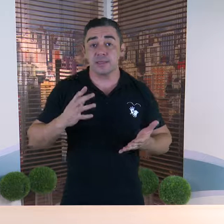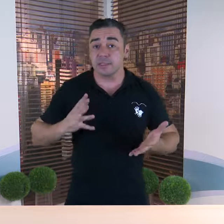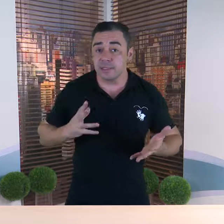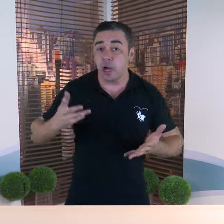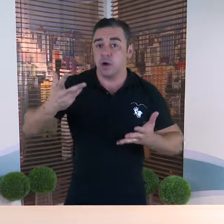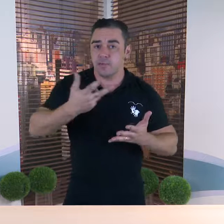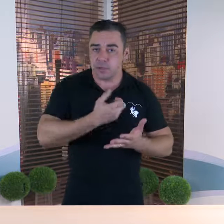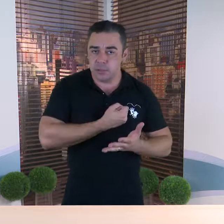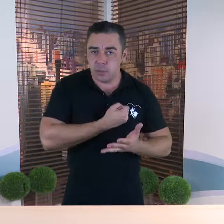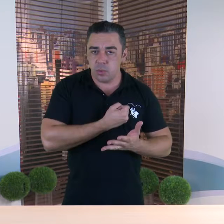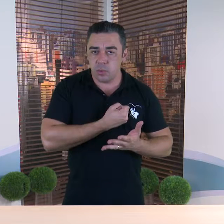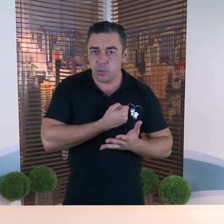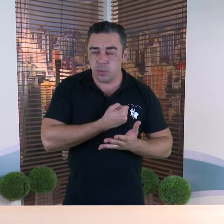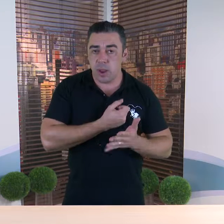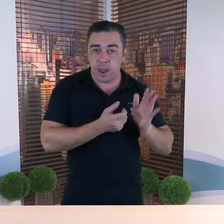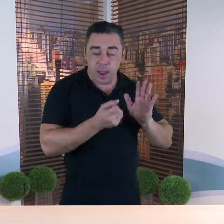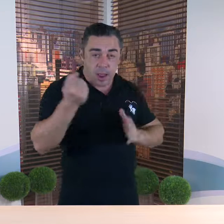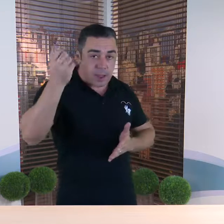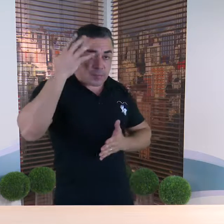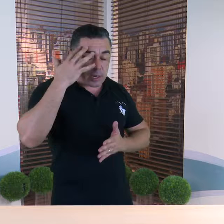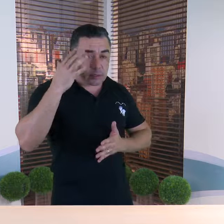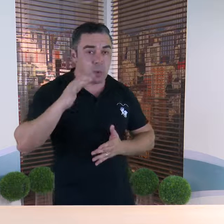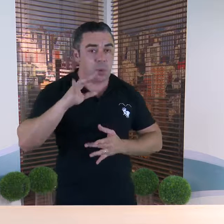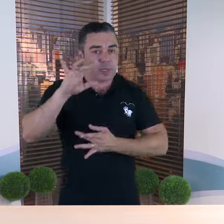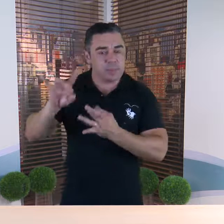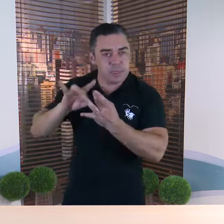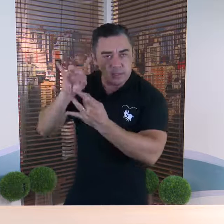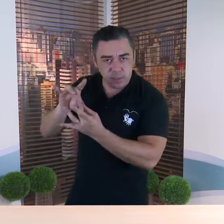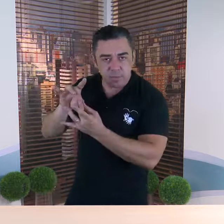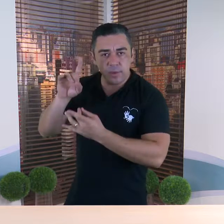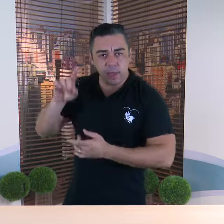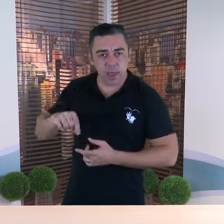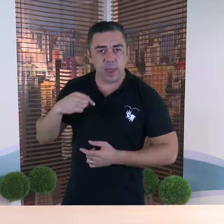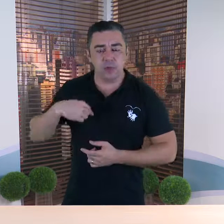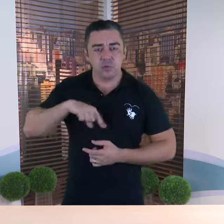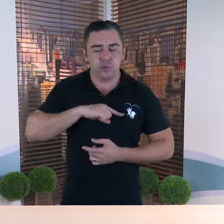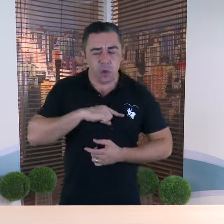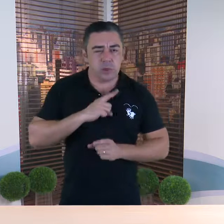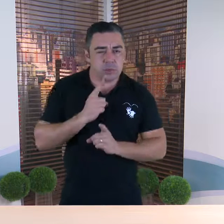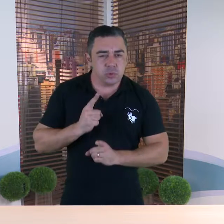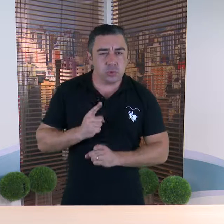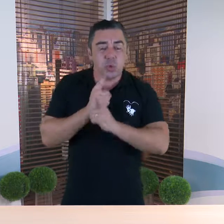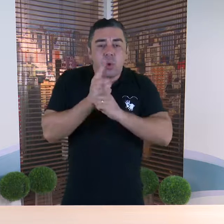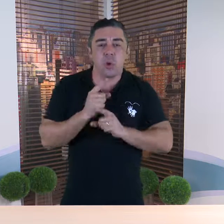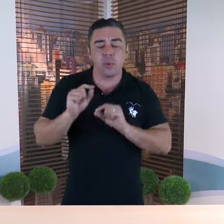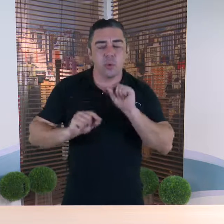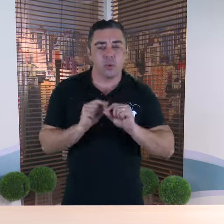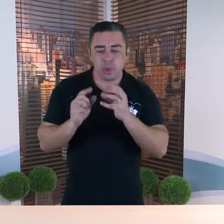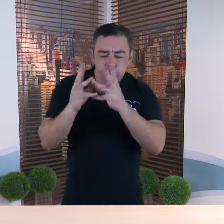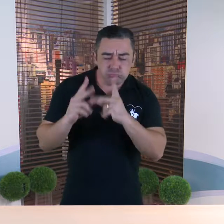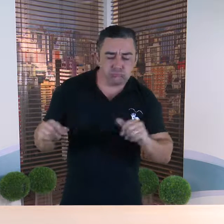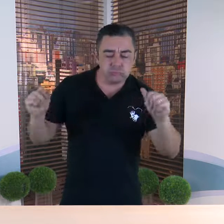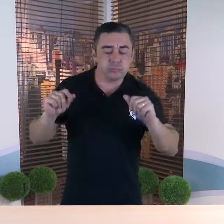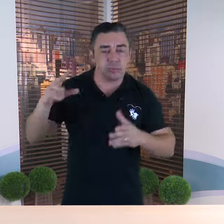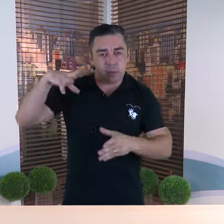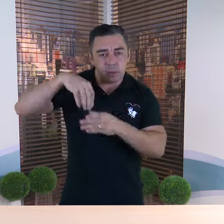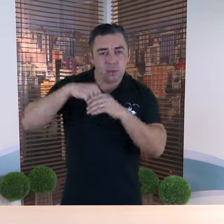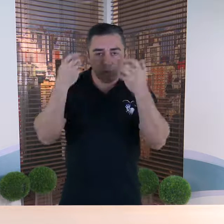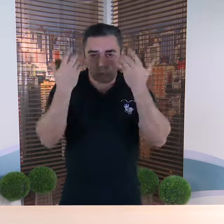A revelação especial complementa o desvendamento que Deus faz de si mesmo na natureza,